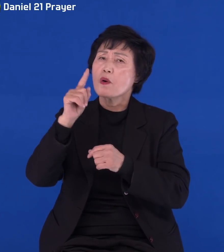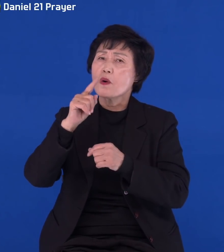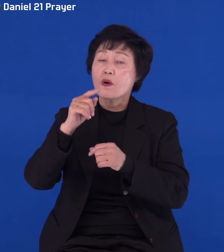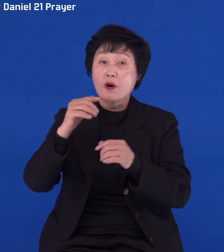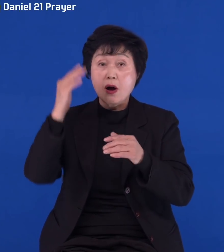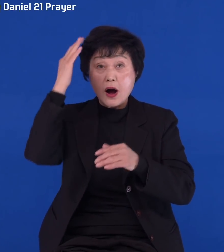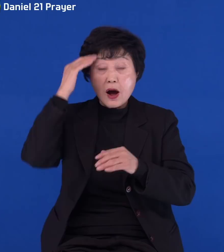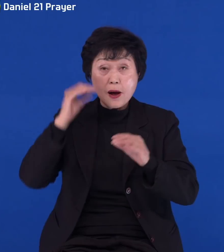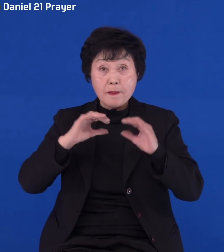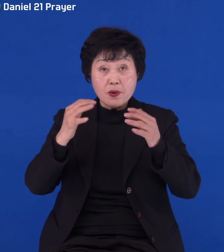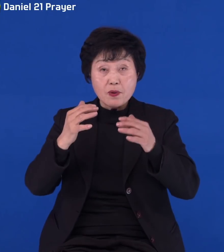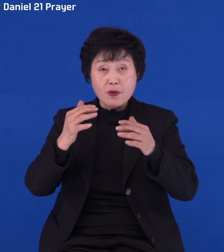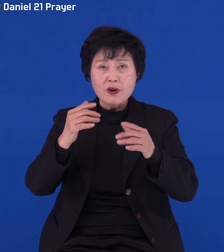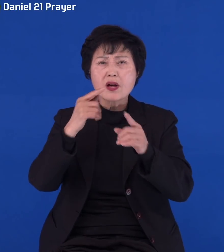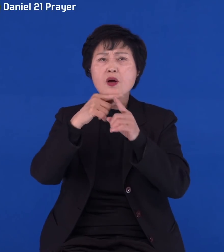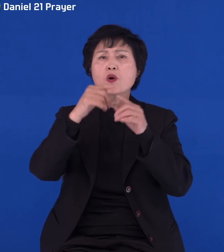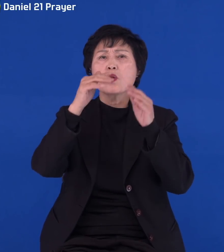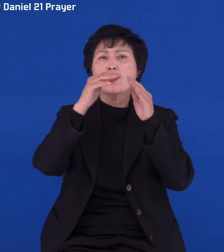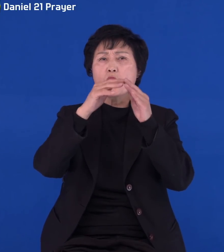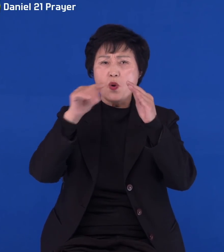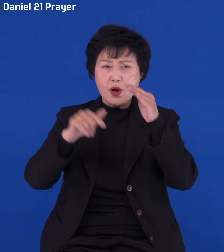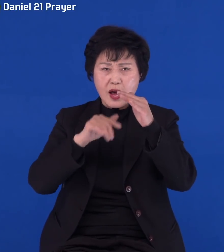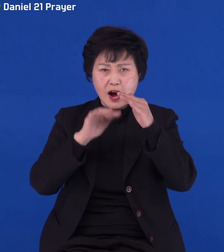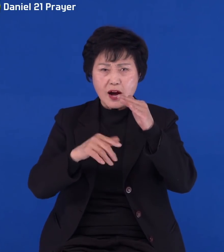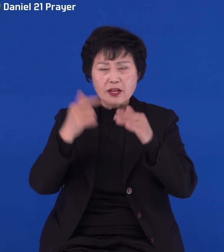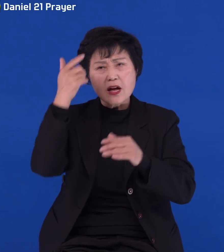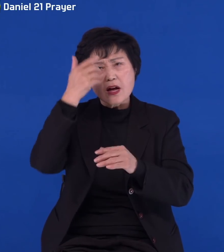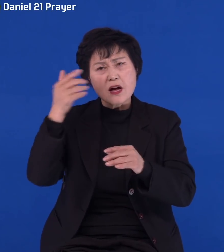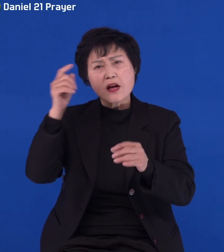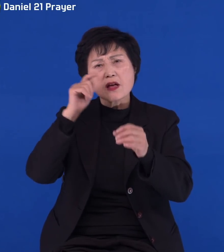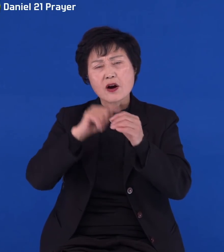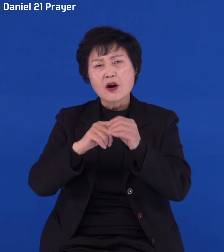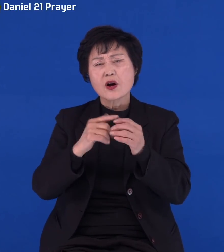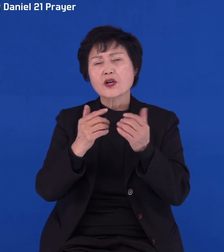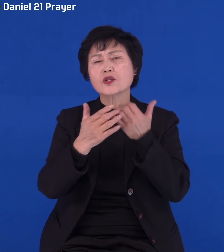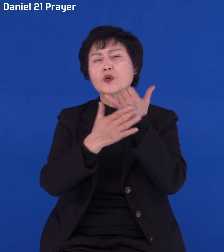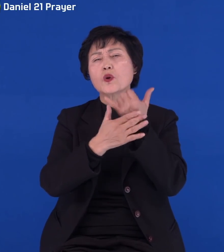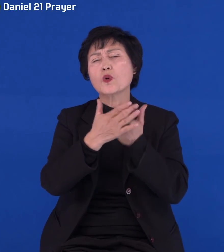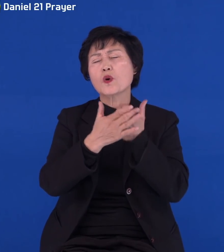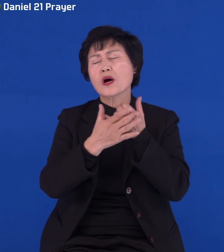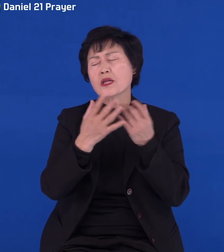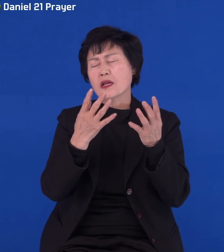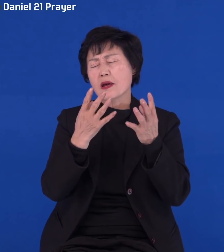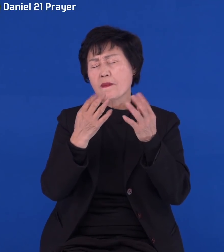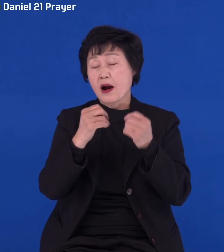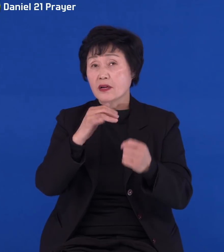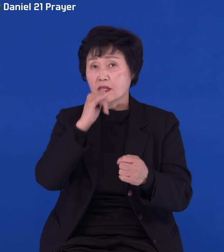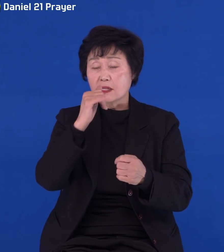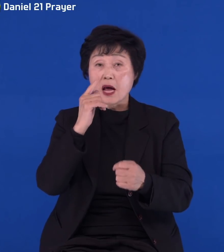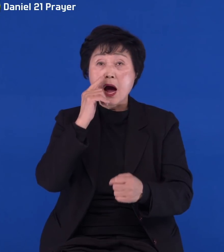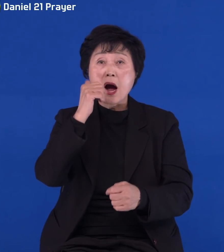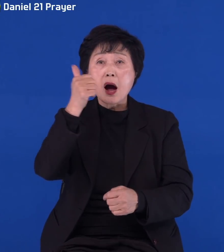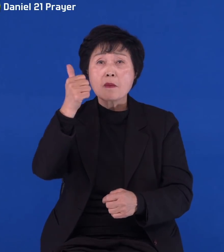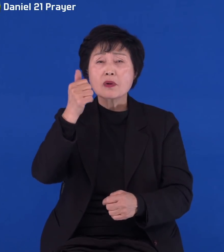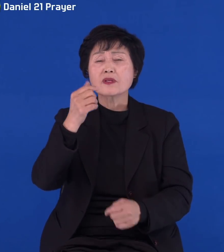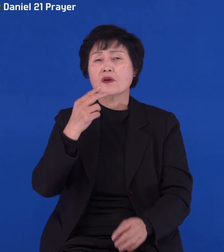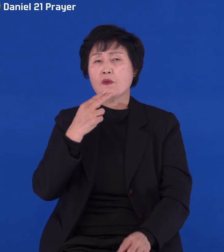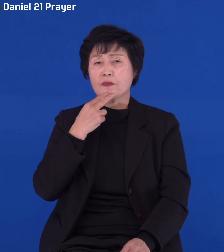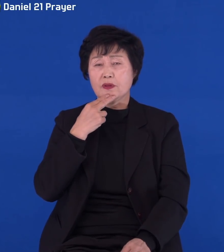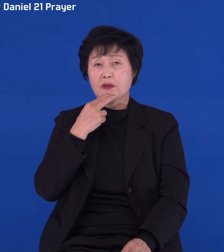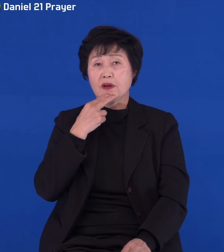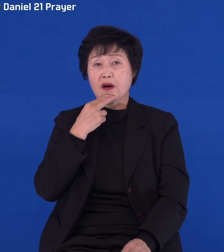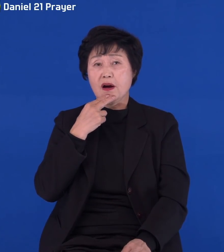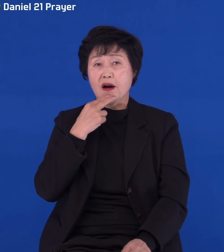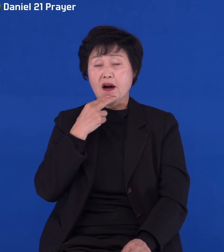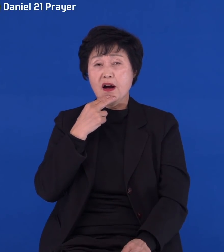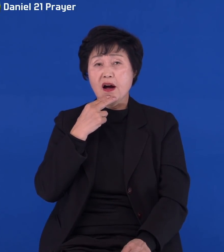대한민국에는 교회 안에 영적인 고아들이 너무 많다. 아버지들이 없다. 그들의 마음